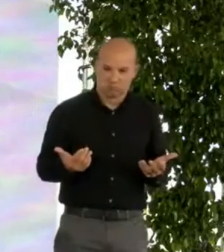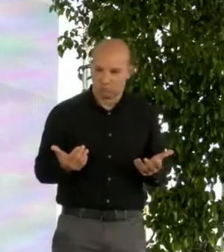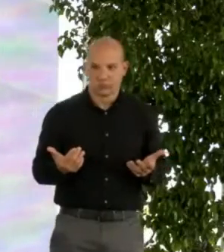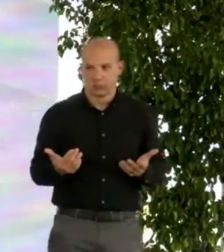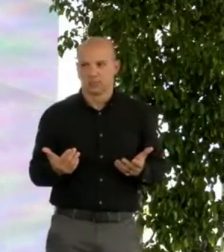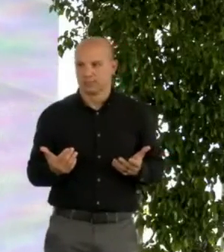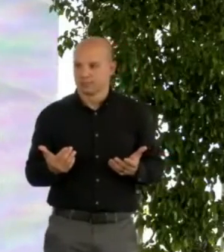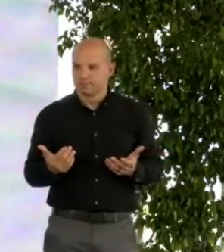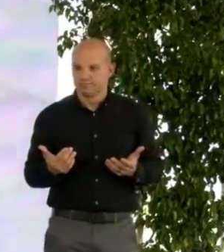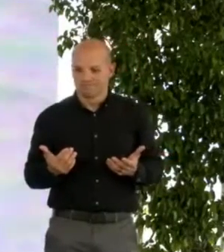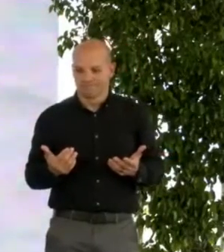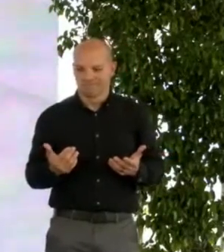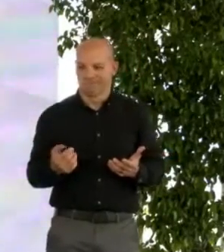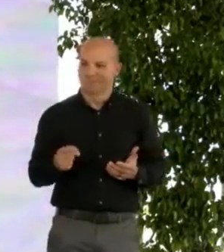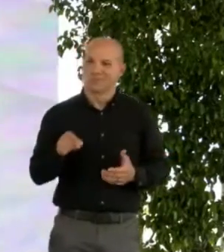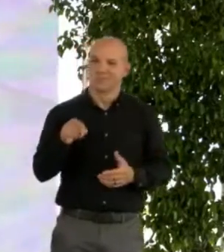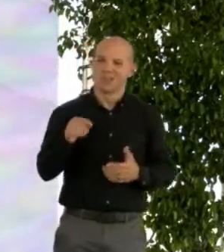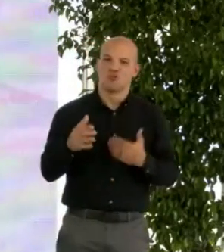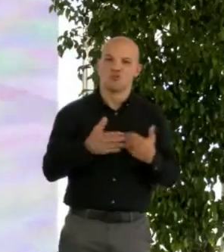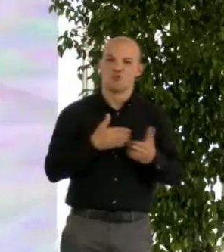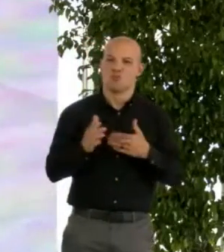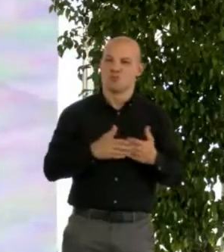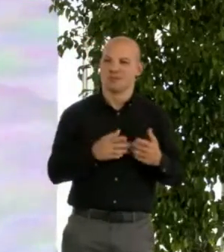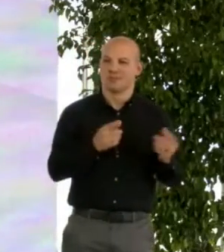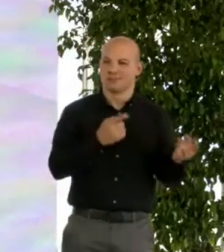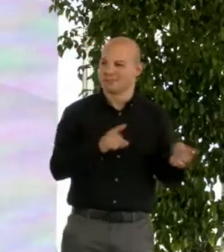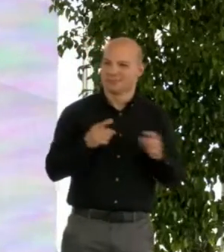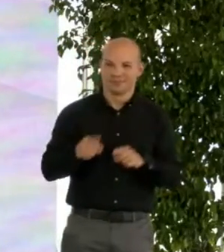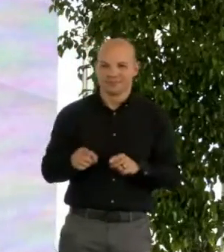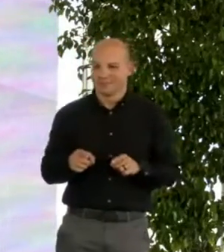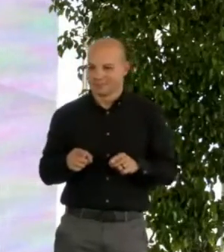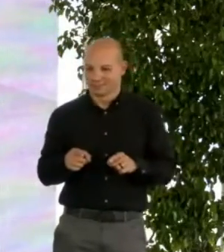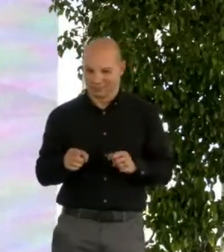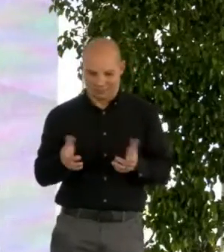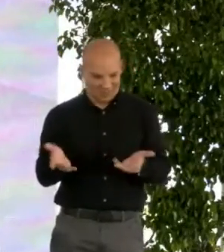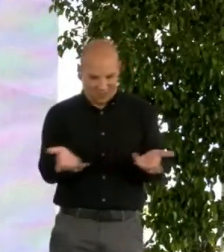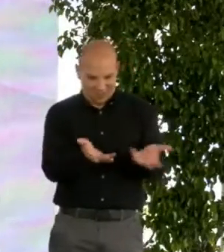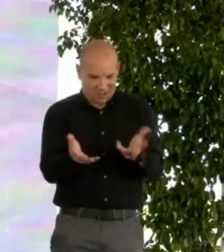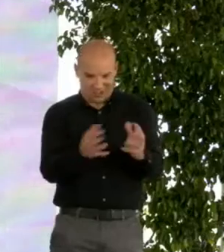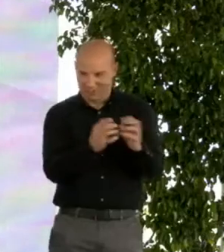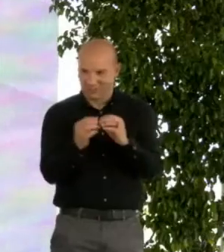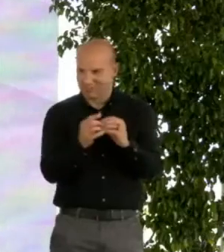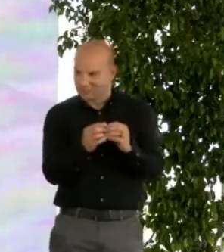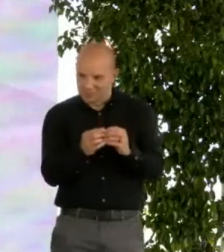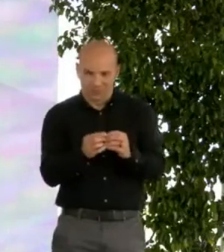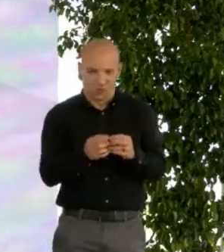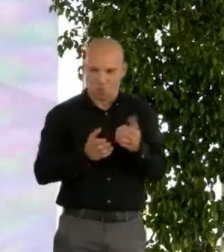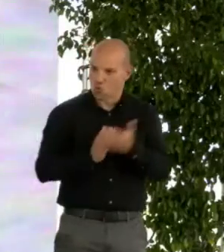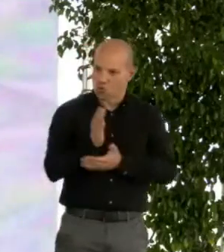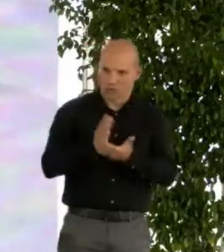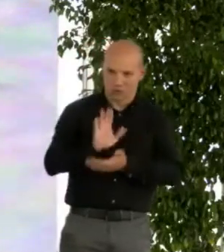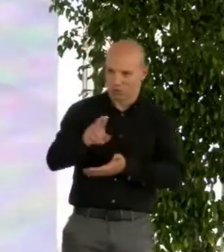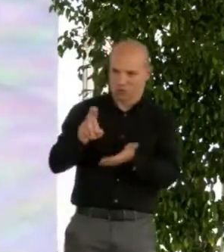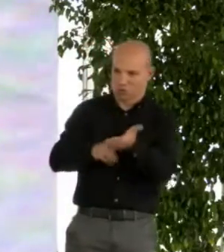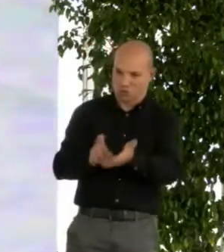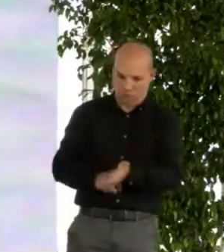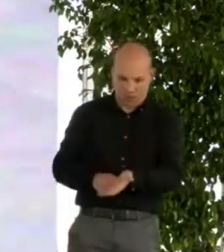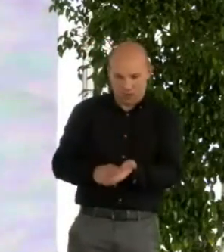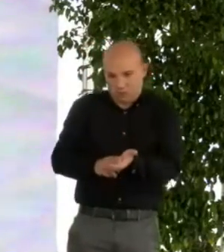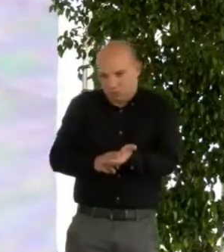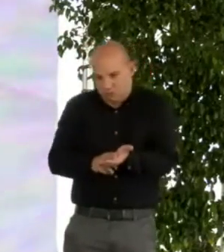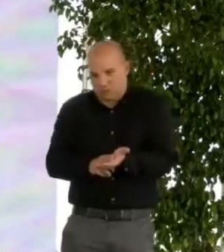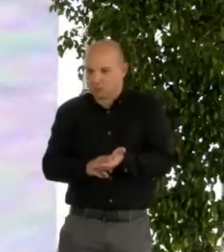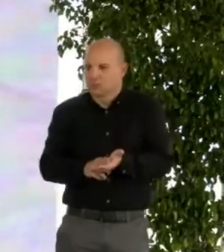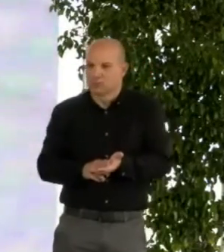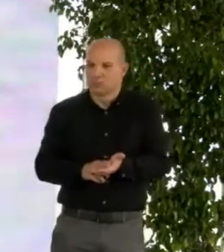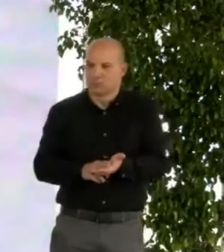todo ese concepto de que sea lo que sea que hay de por medio ahí, unos derechos contractuales aparentemente,